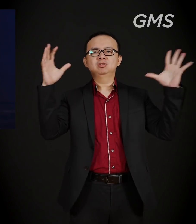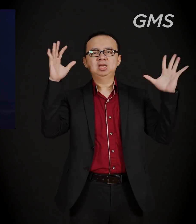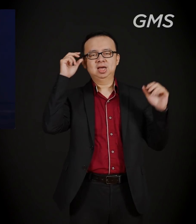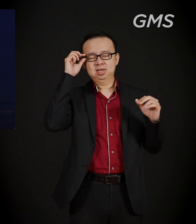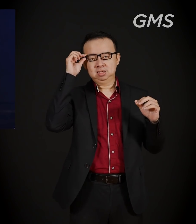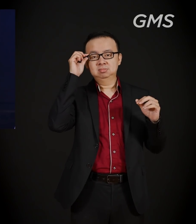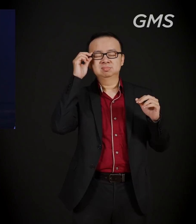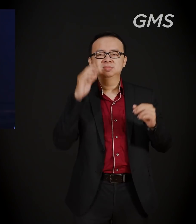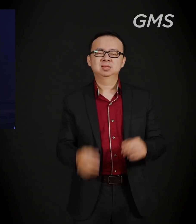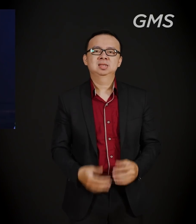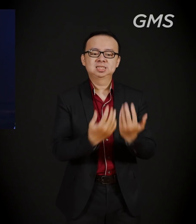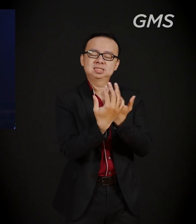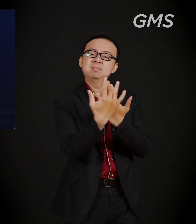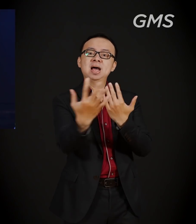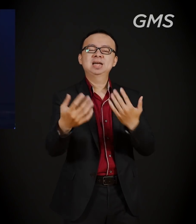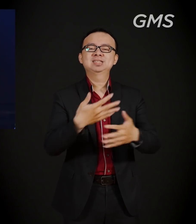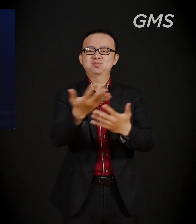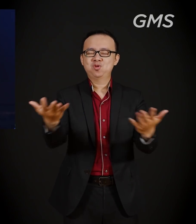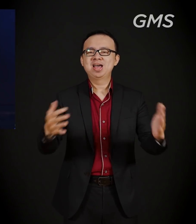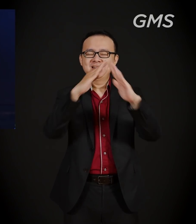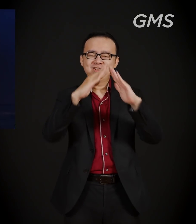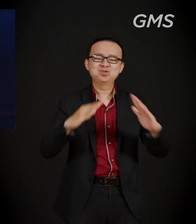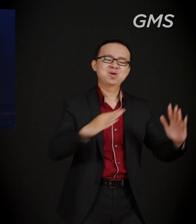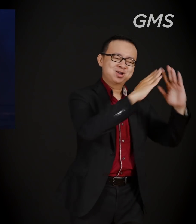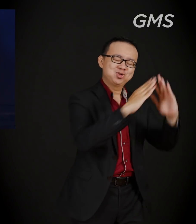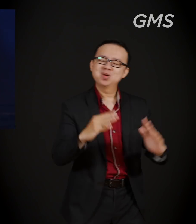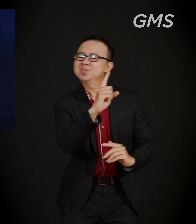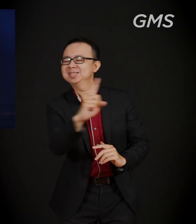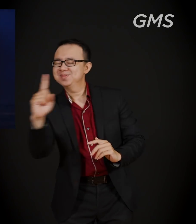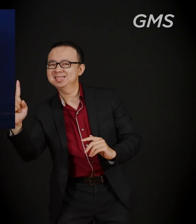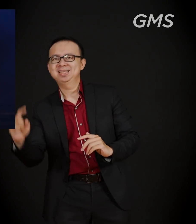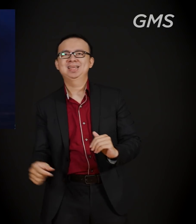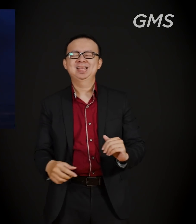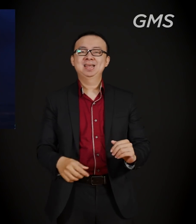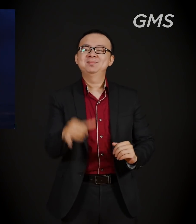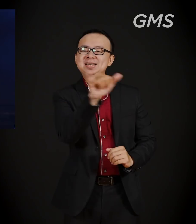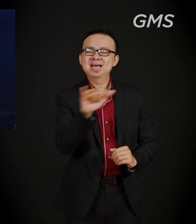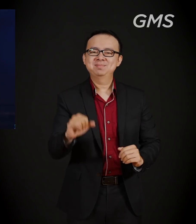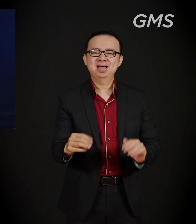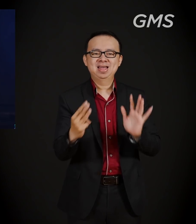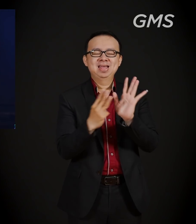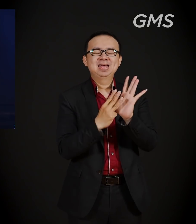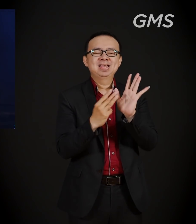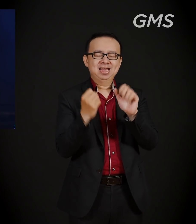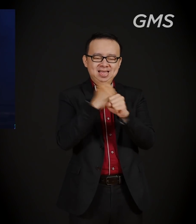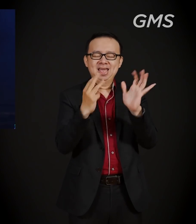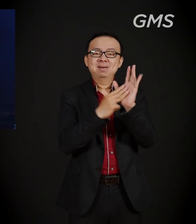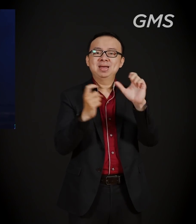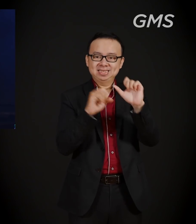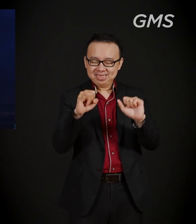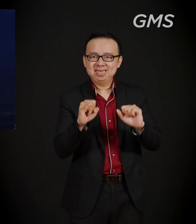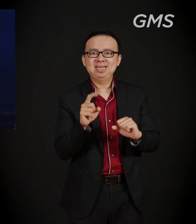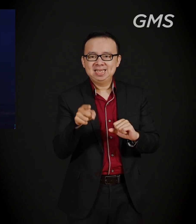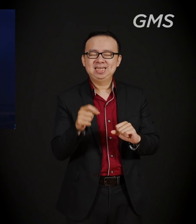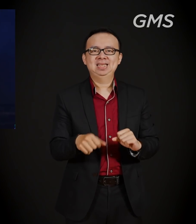Haleluya. Saudara jemaat sekalian di rumah saudara masing-masing bersama dengan gereja Mawar Sharon ini. Saya percaya saudara melihat